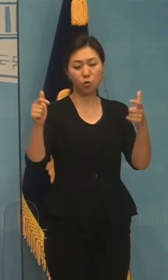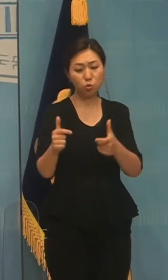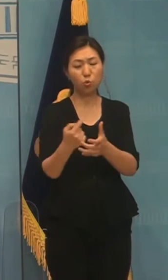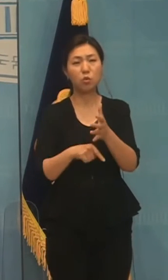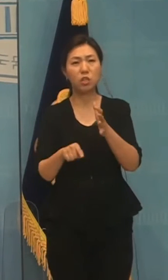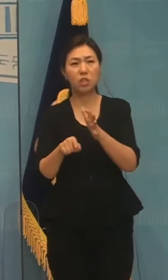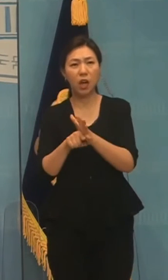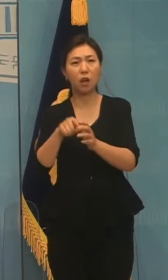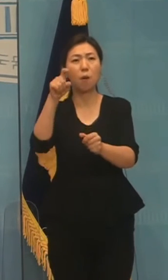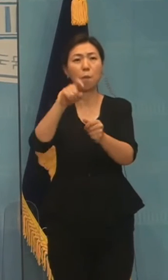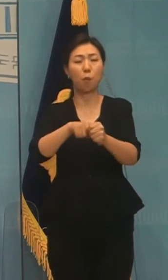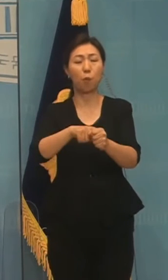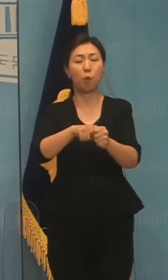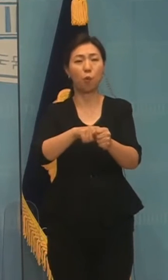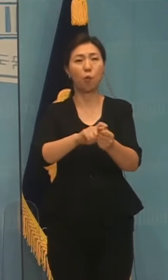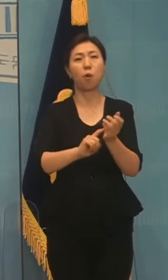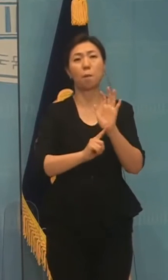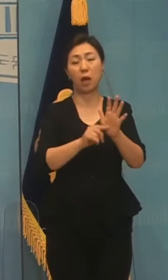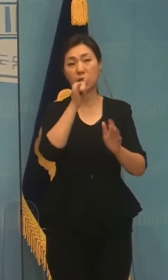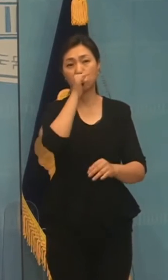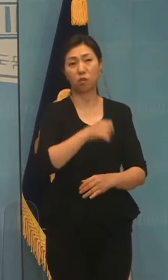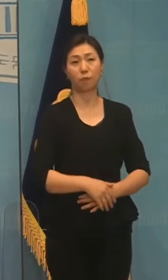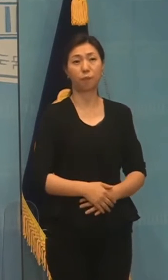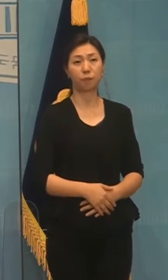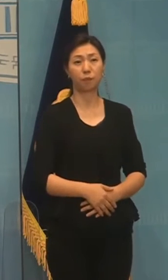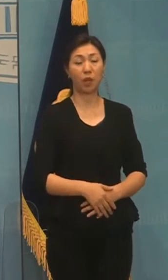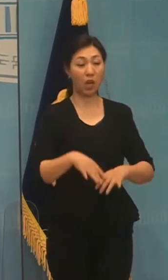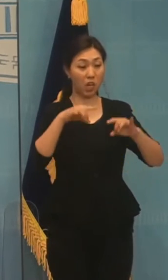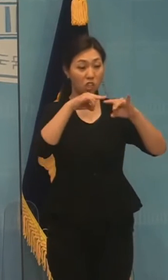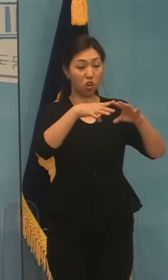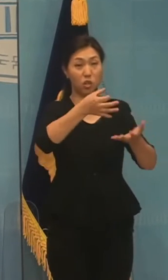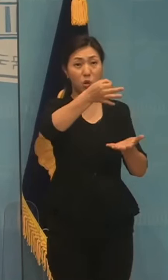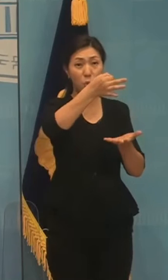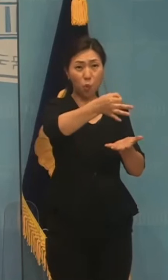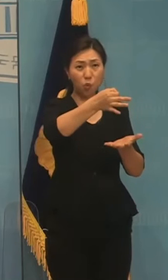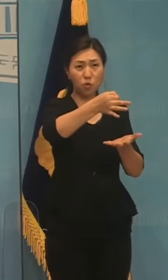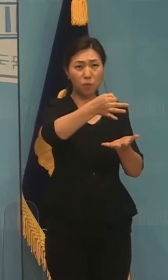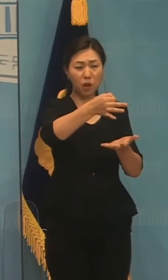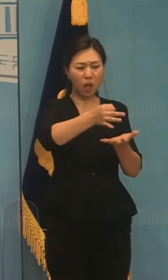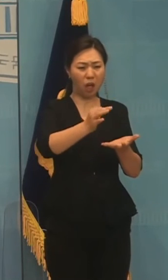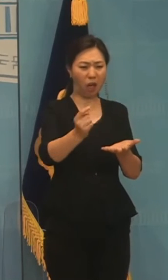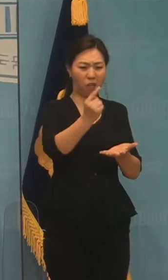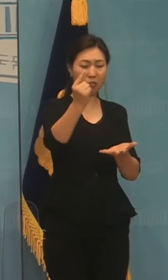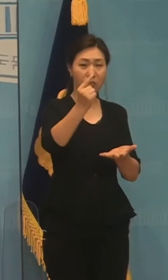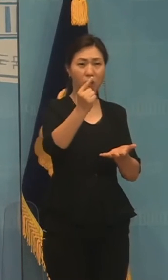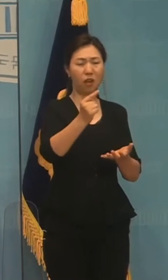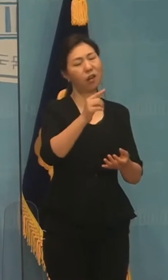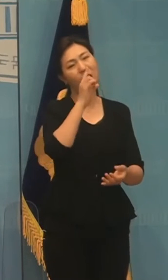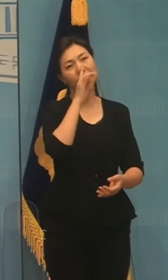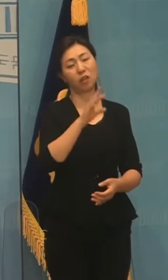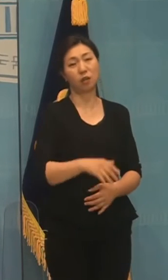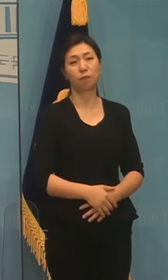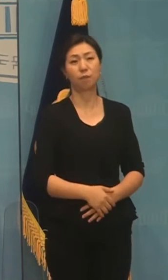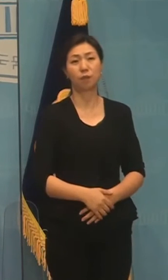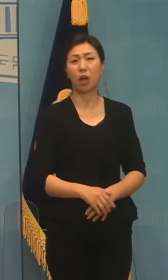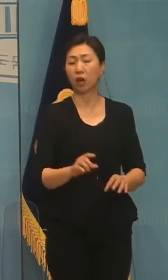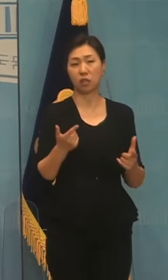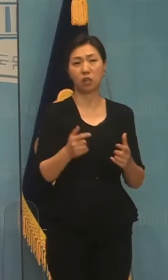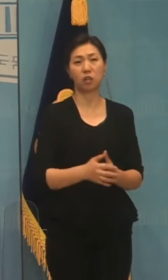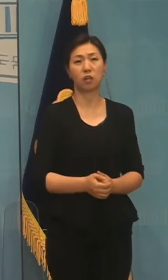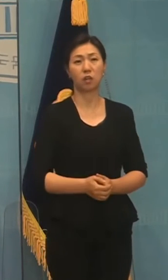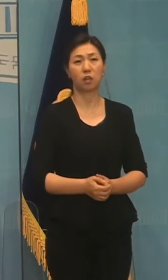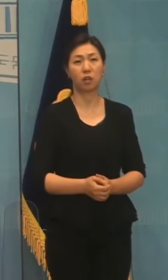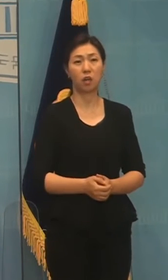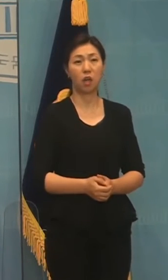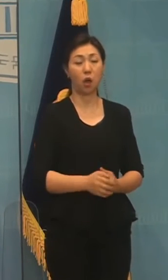탈원전으로 인한 전기요금 인상의 현실화라는 주장도 왜곡입니다. 원전 이용률 하락은 경납